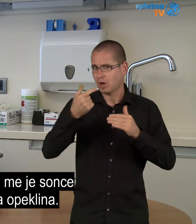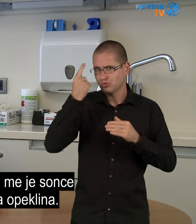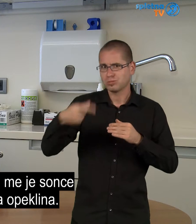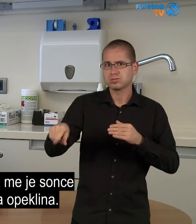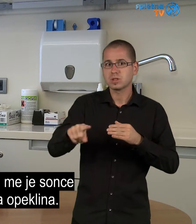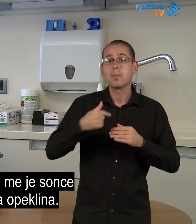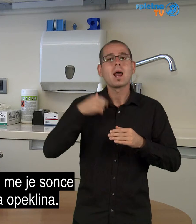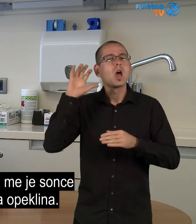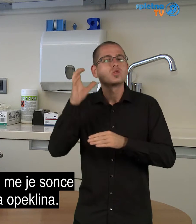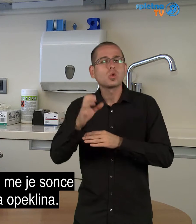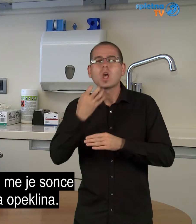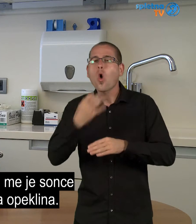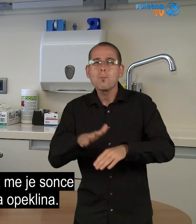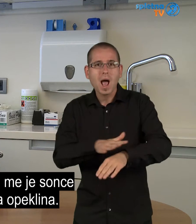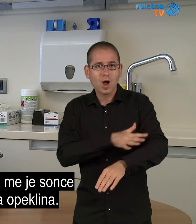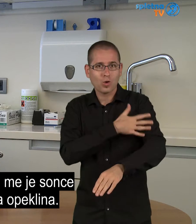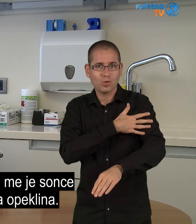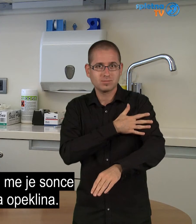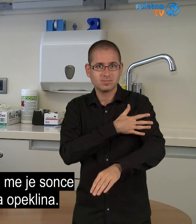sončna opeklina.